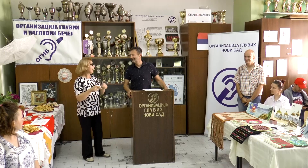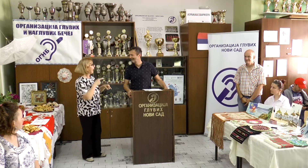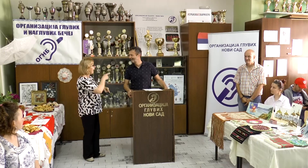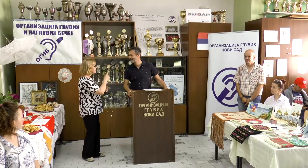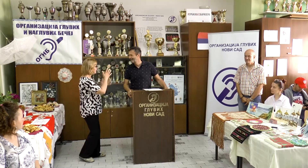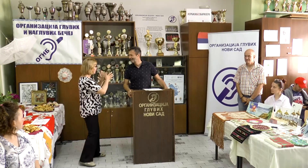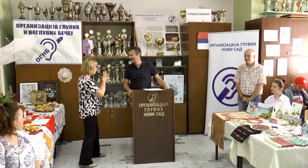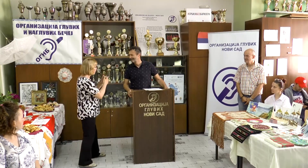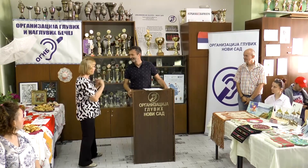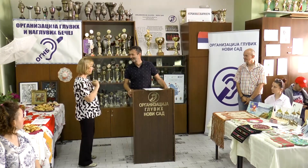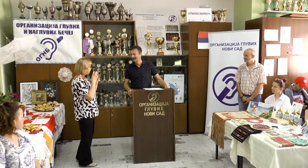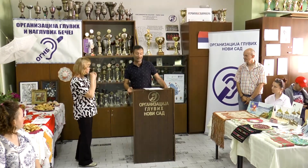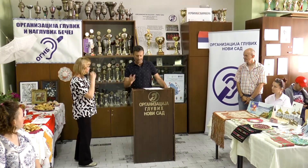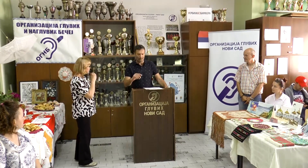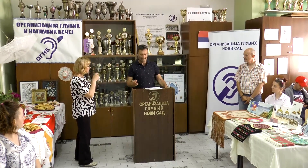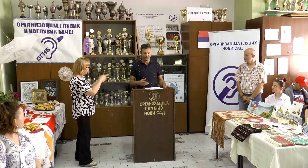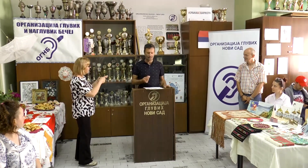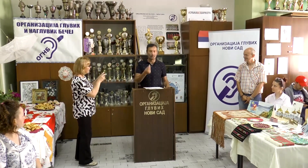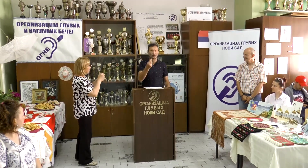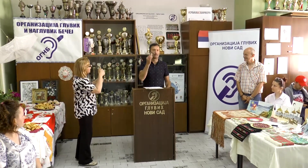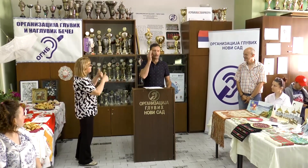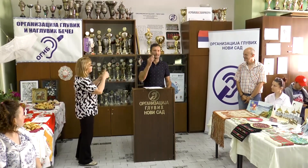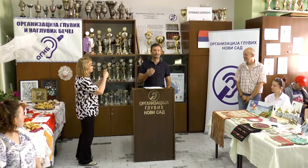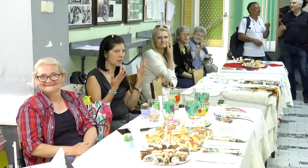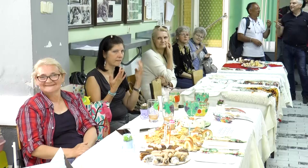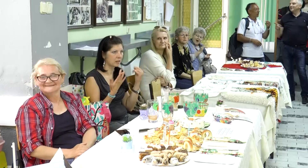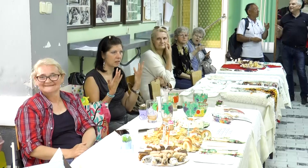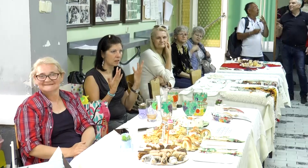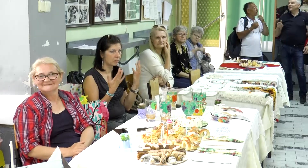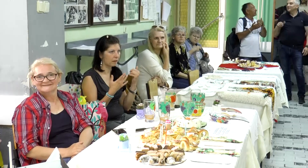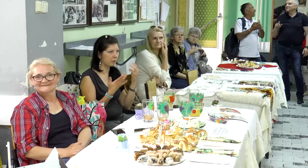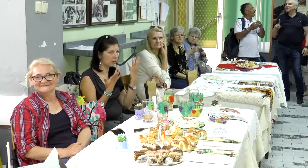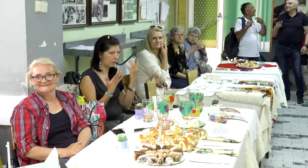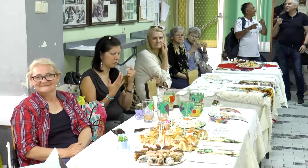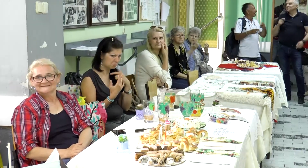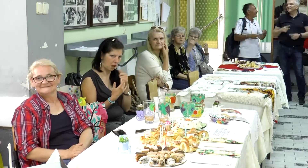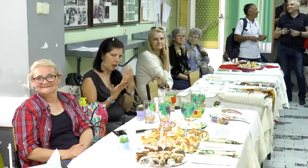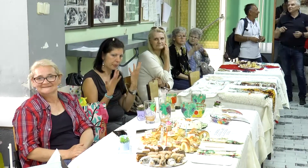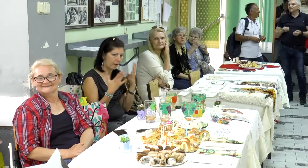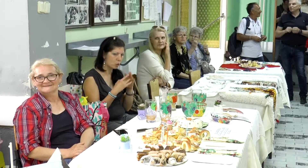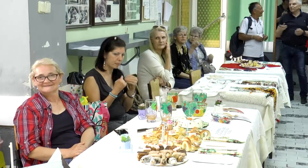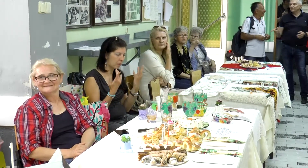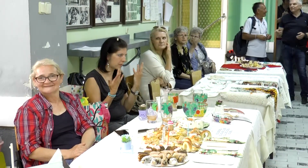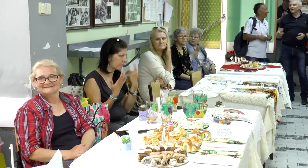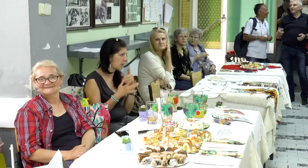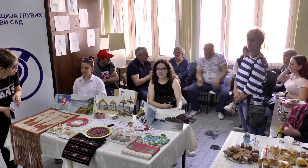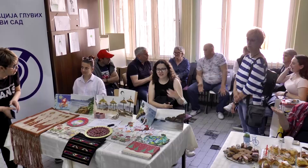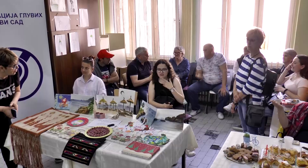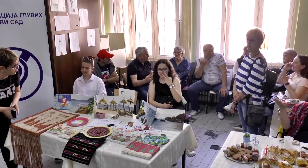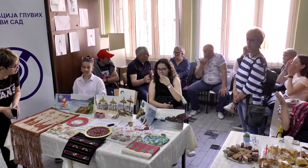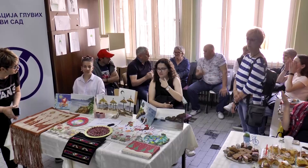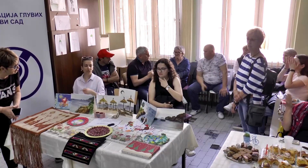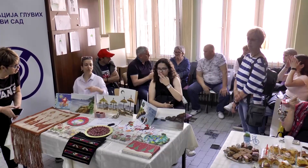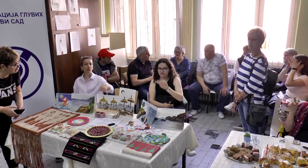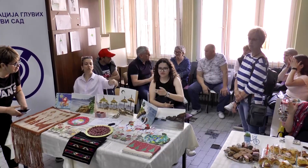Ujedno ovo je bila idealna prilika da se predstave i gosti iz srodnih udruženja širom Vojvodine. Skupovi poput ovih prava